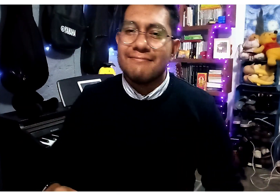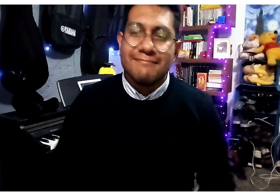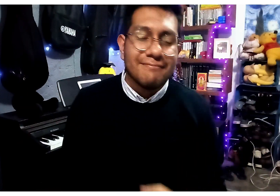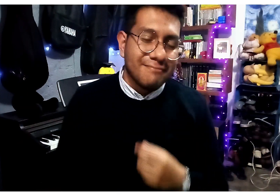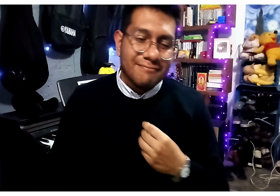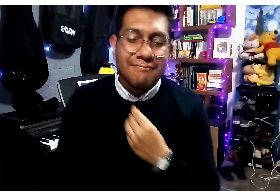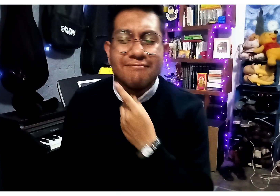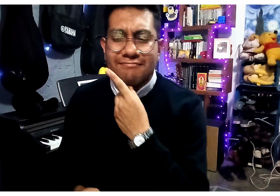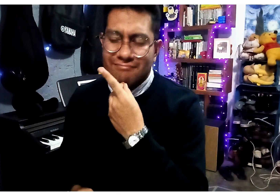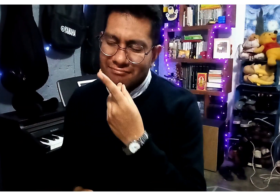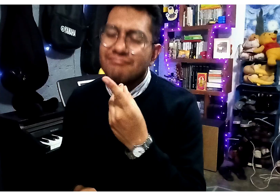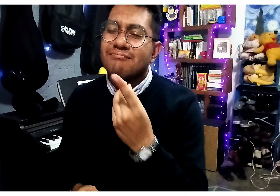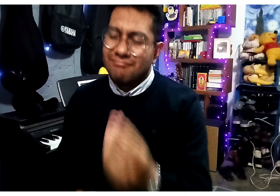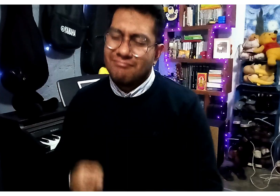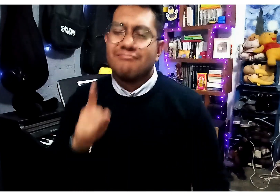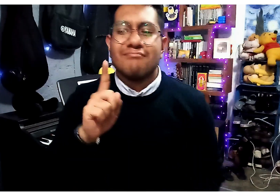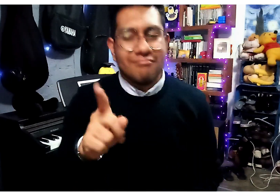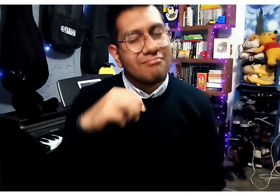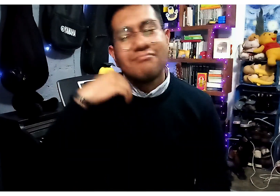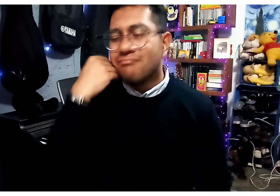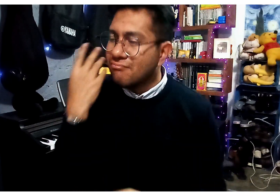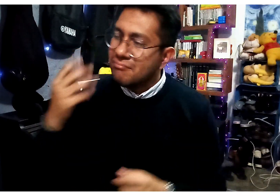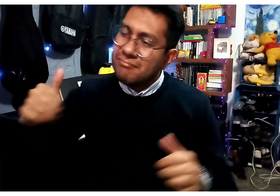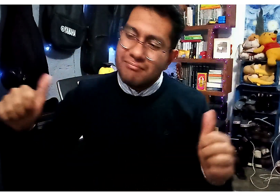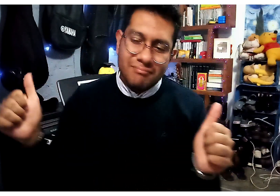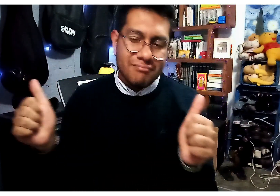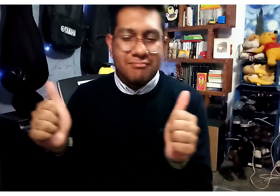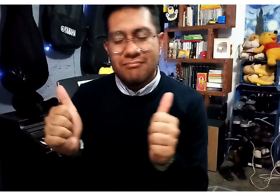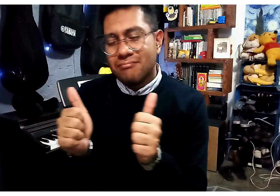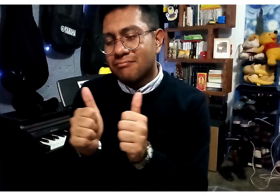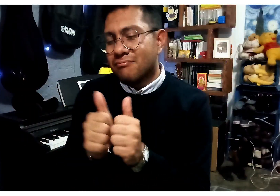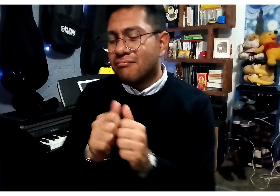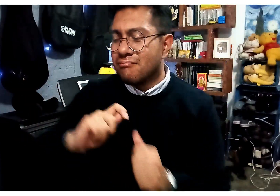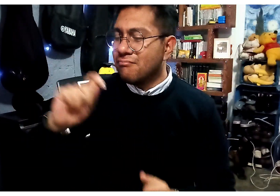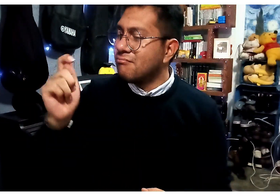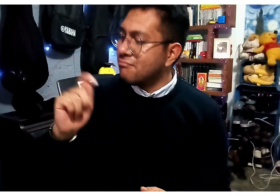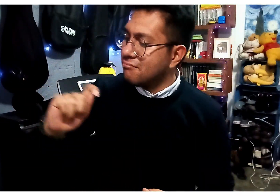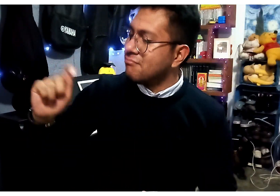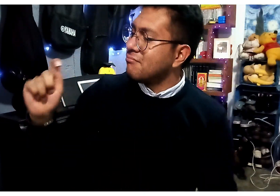Dime si tú quisieras andar conmigo.